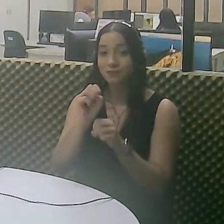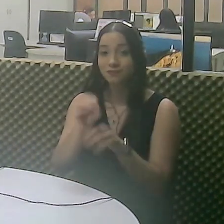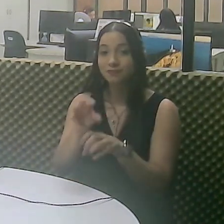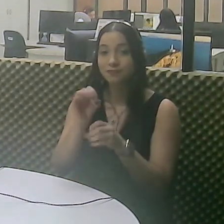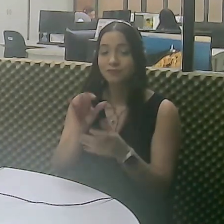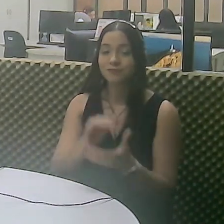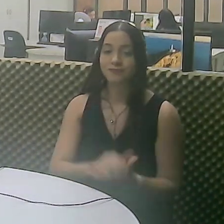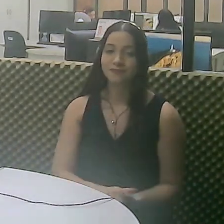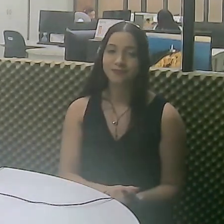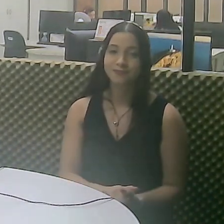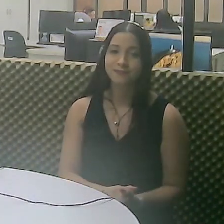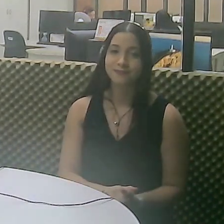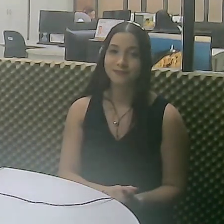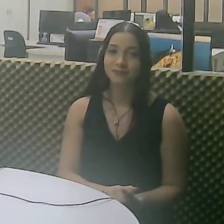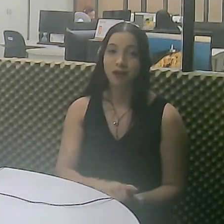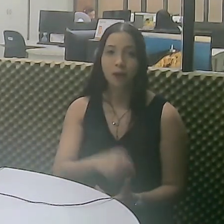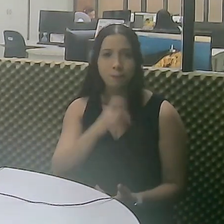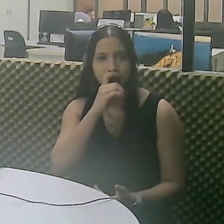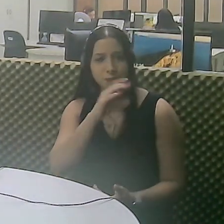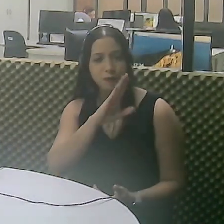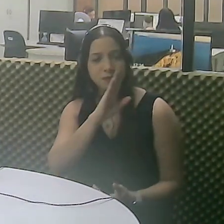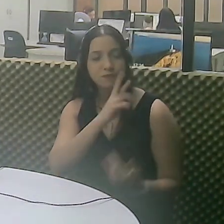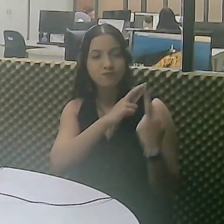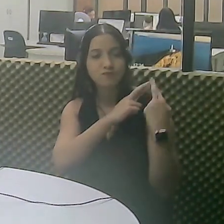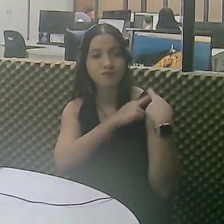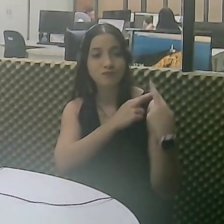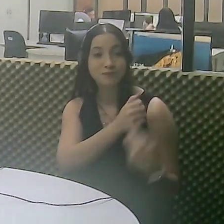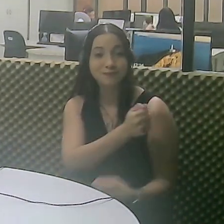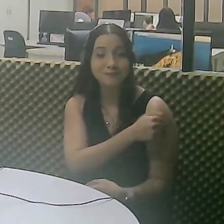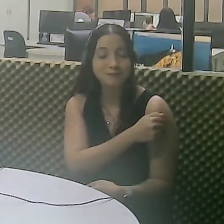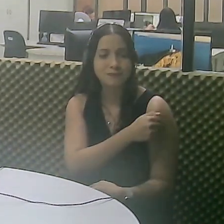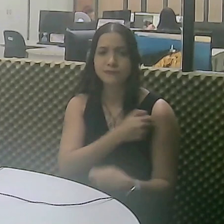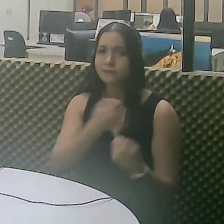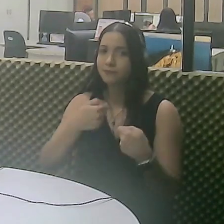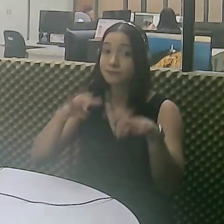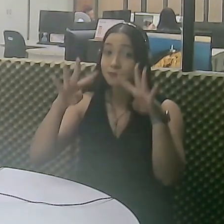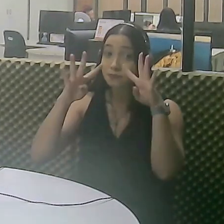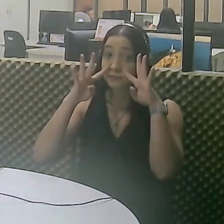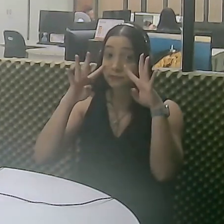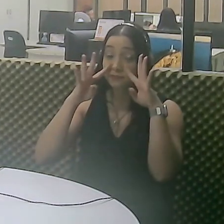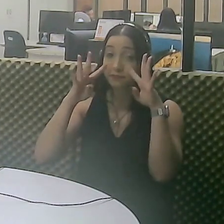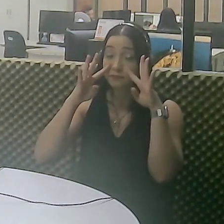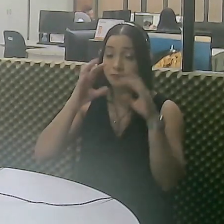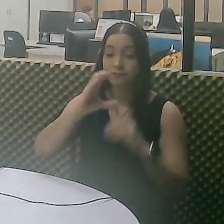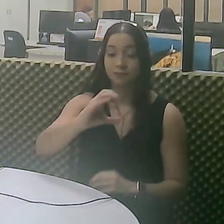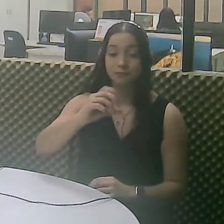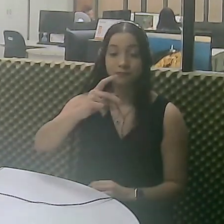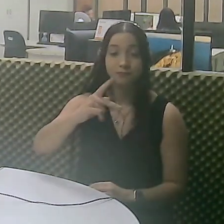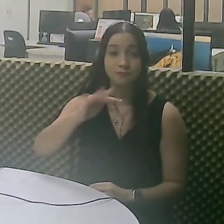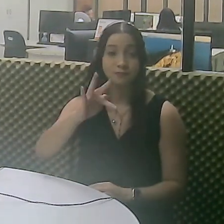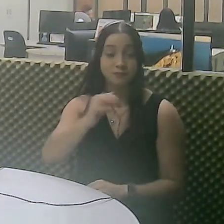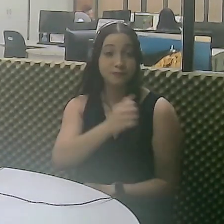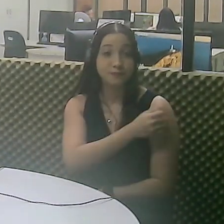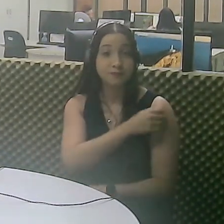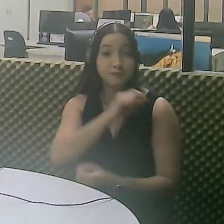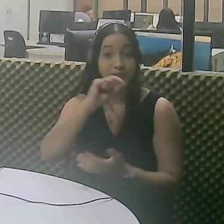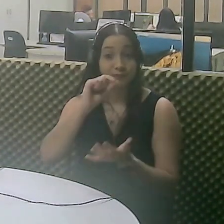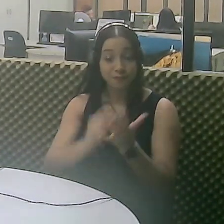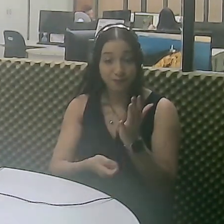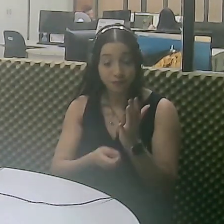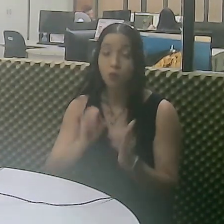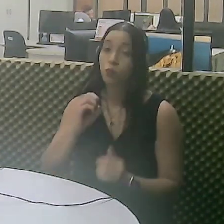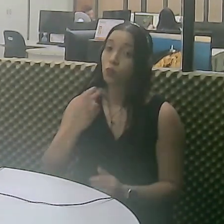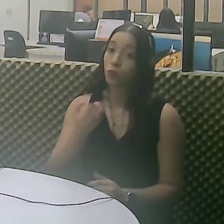ensino. Pais e responsáveis por estudantes devem ficar atentos. O CPF de alunos matriculados ou